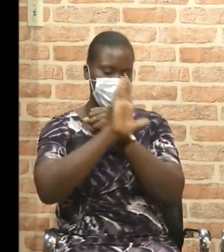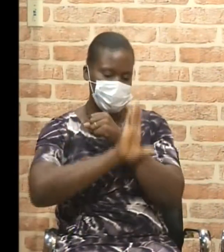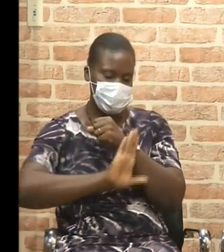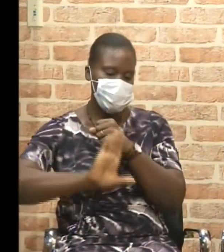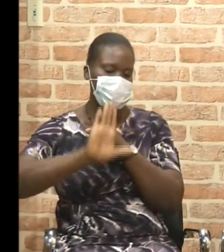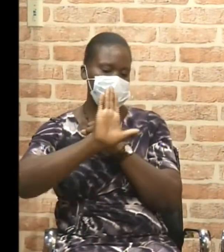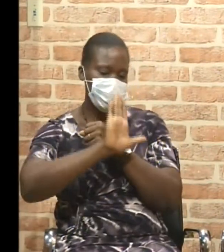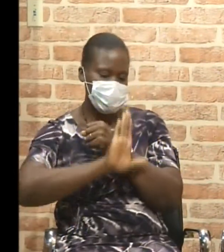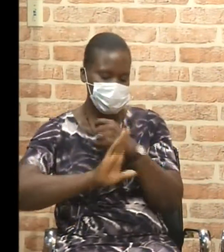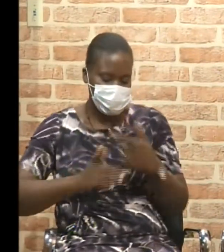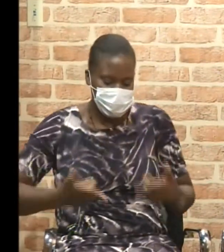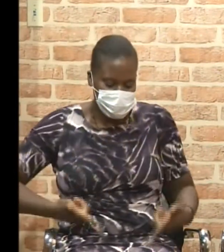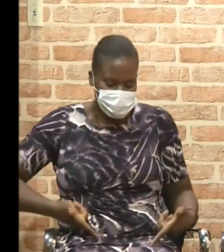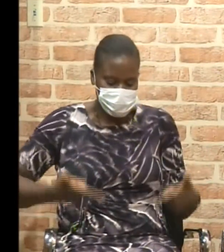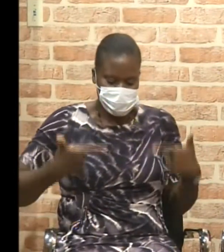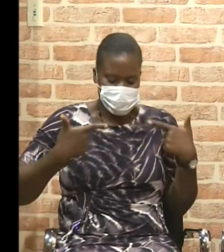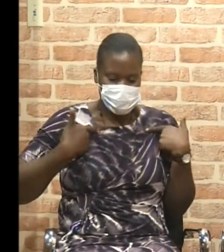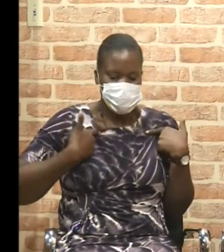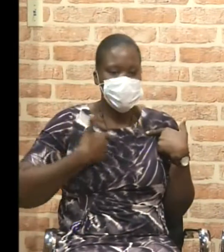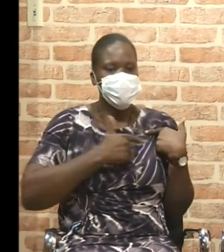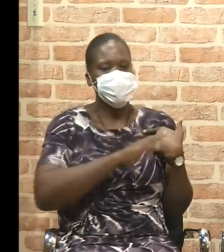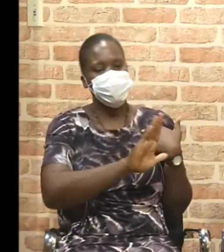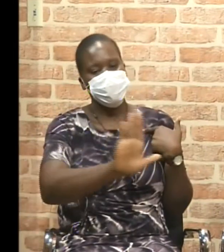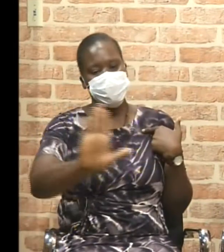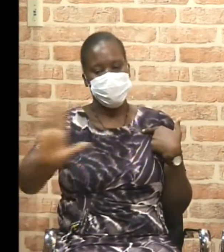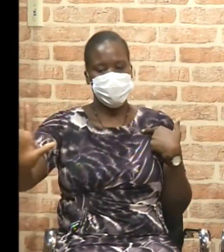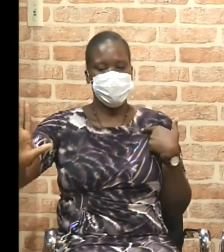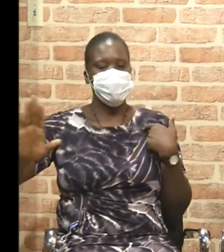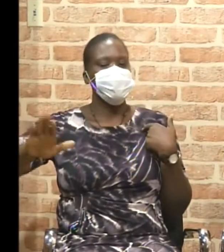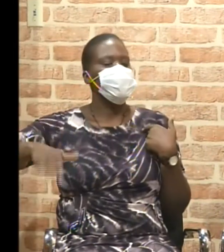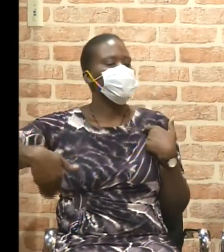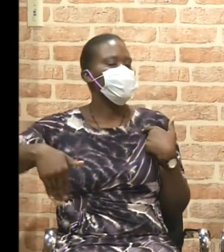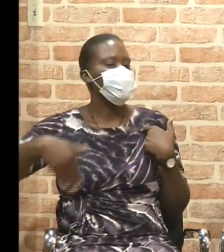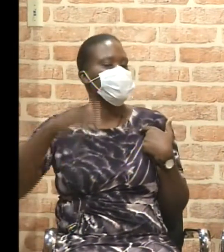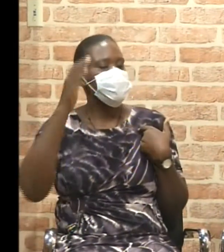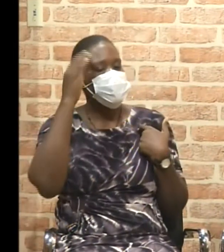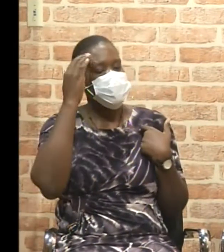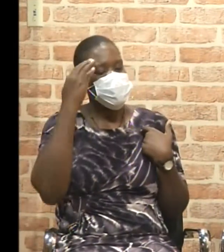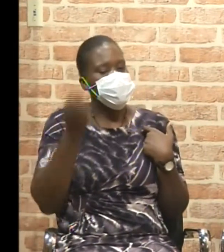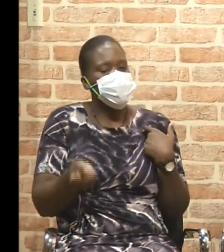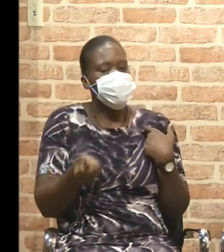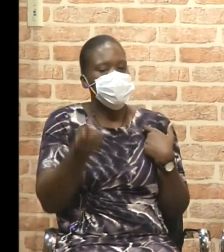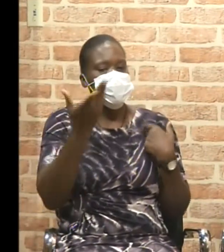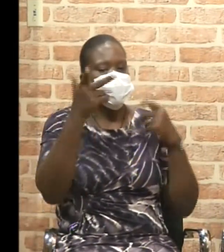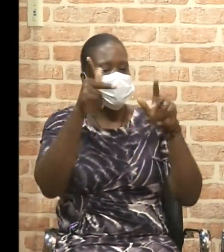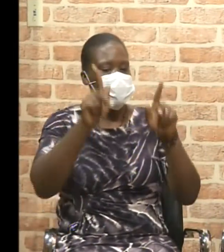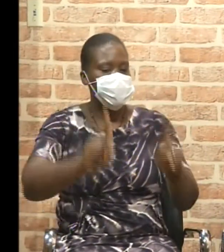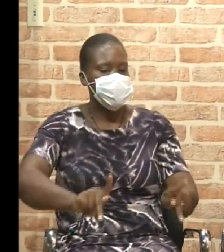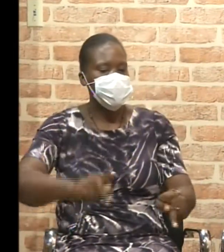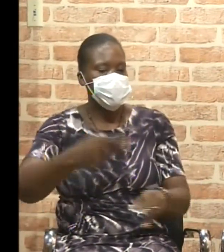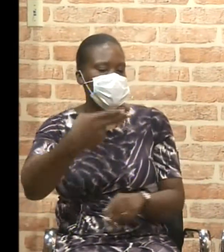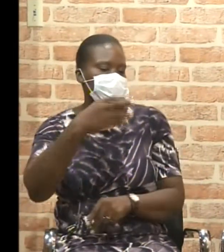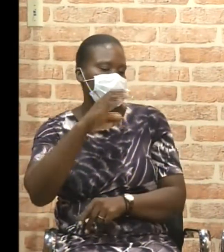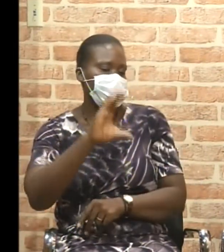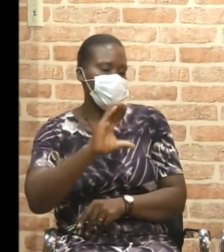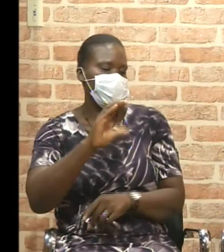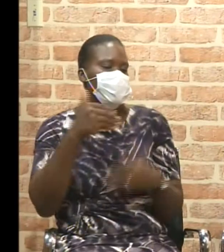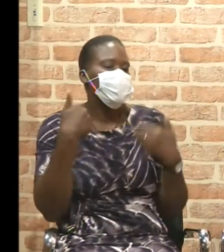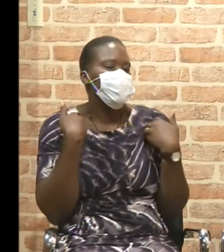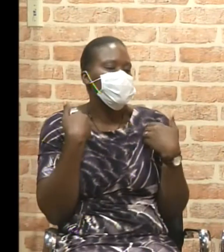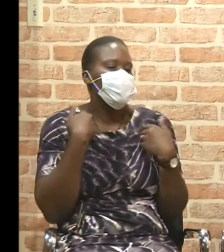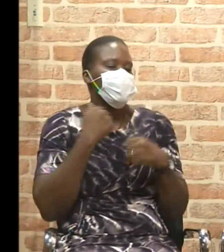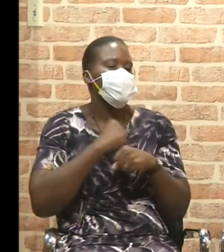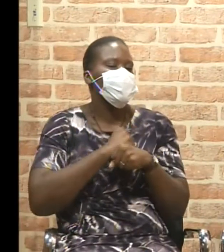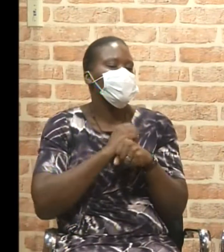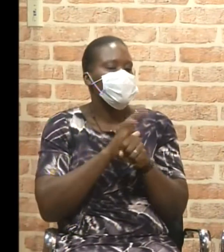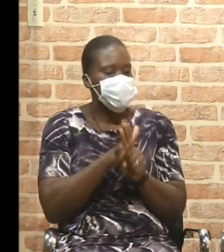poko informer de monde qui handicapé qui testé positif pour coronavirus, donc c'est à dire n'a petit moun yo continuer faire prudence parce